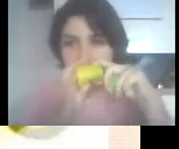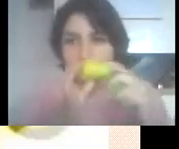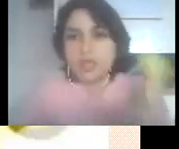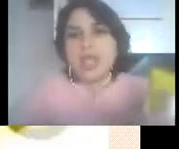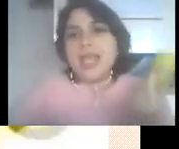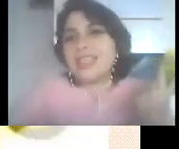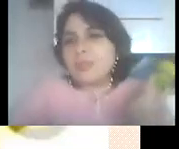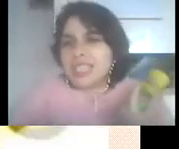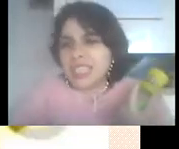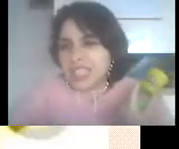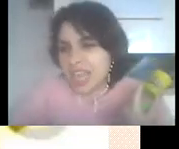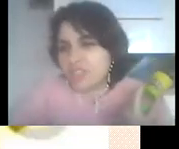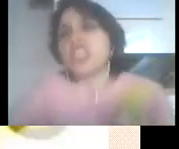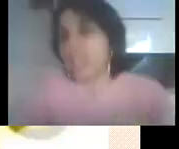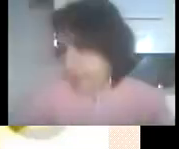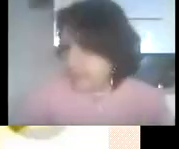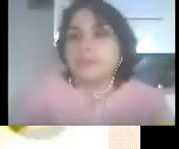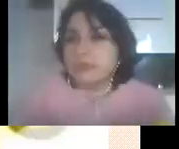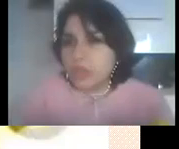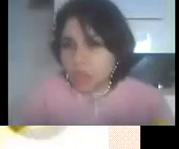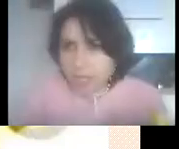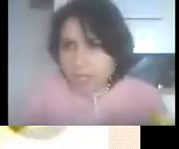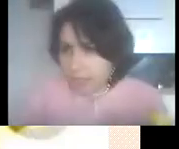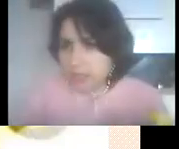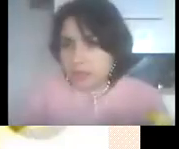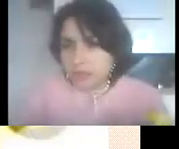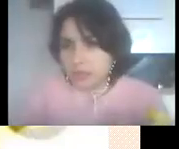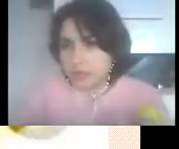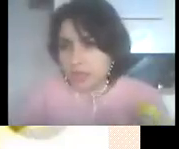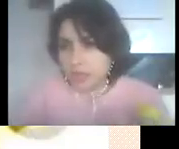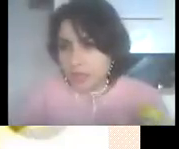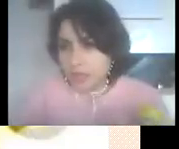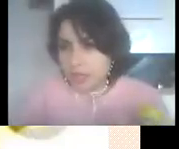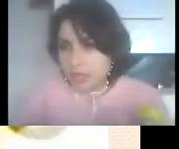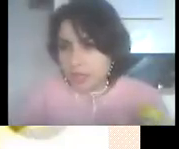acá, ¿cierto? Estas plasticinas son rígidas. ¿Son rígidas?